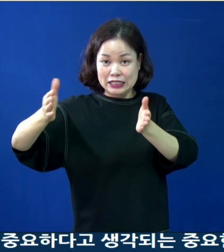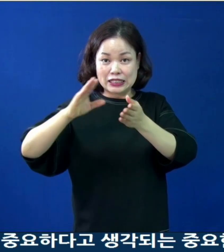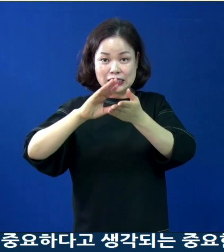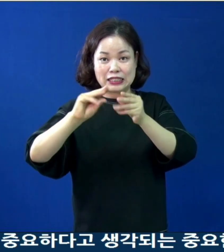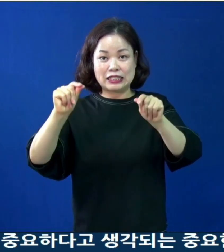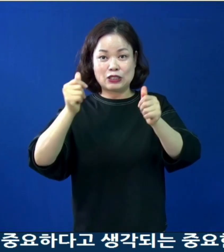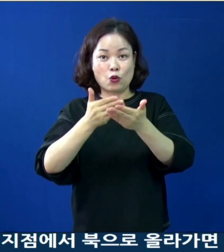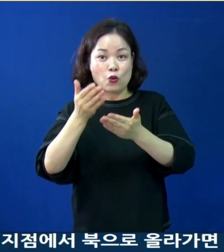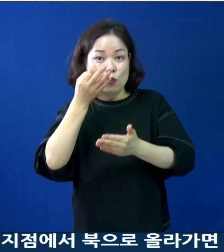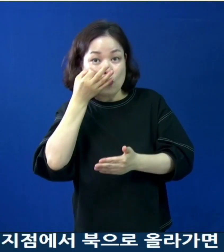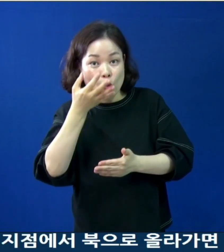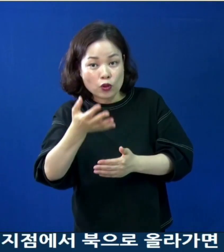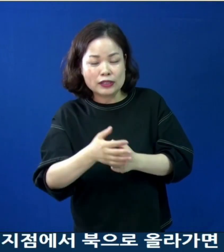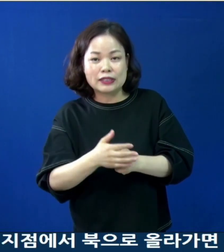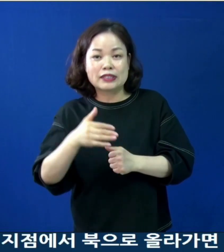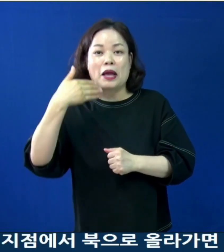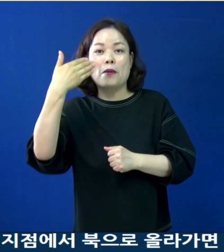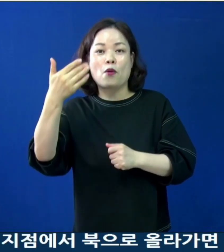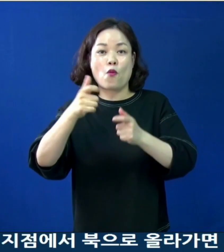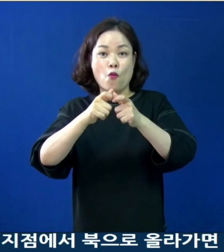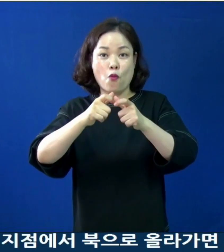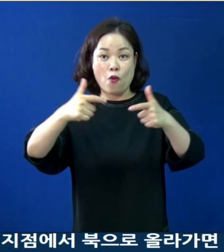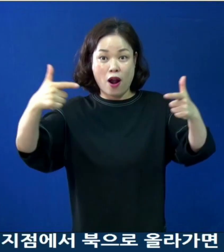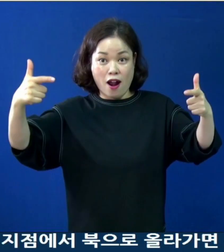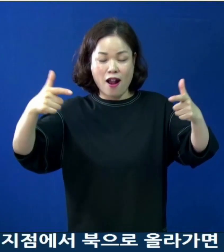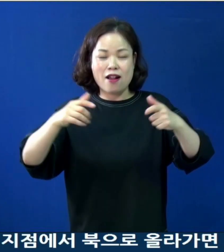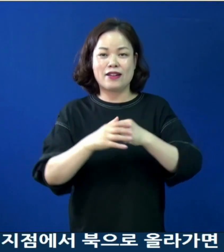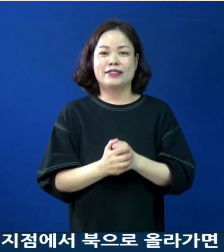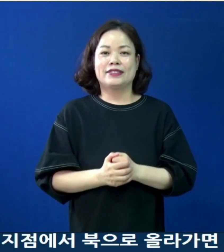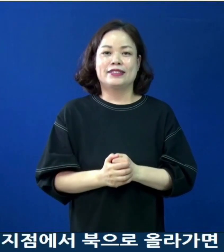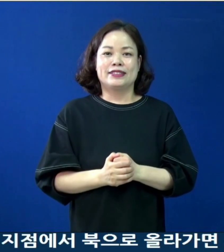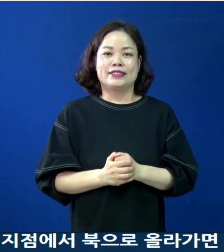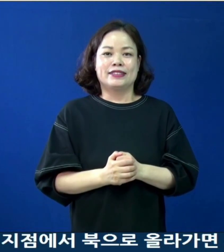보여드리는 겁니다. 자, 다음 지도를 좀 확대해서 보면요,